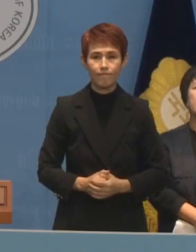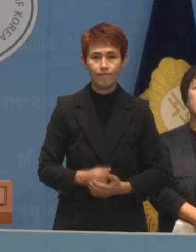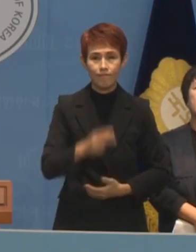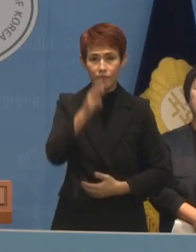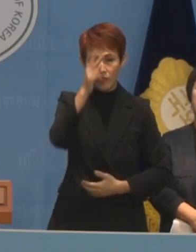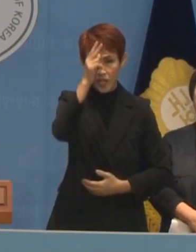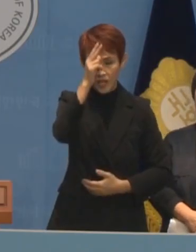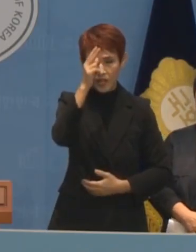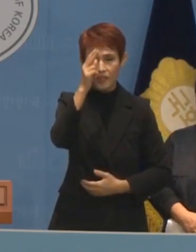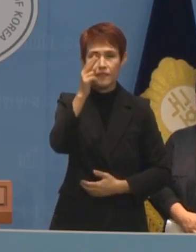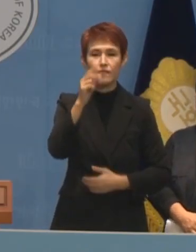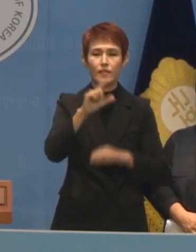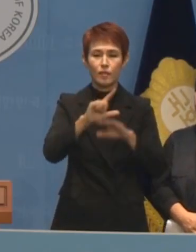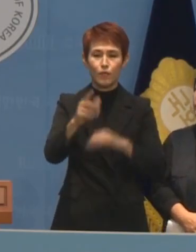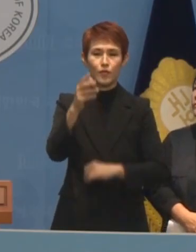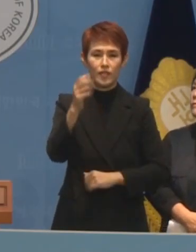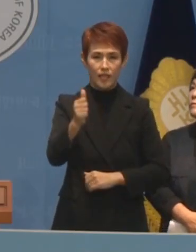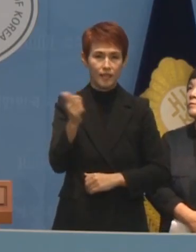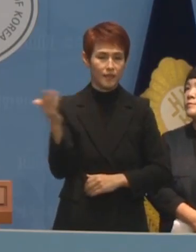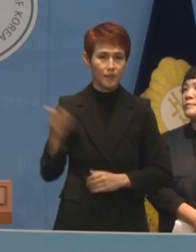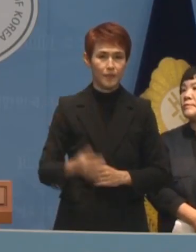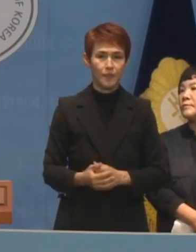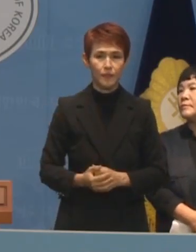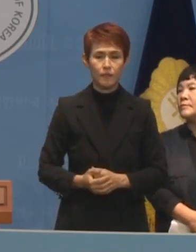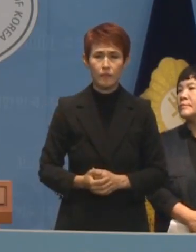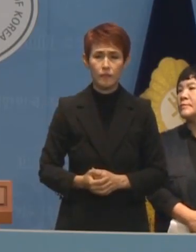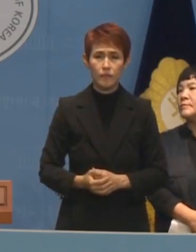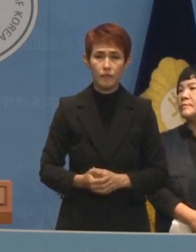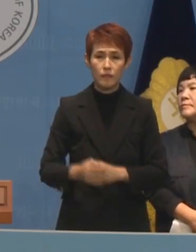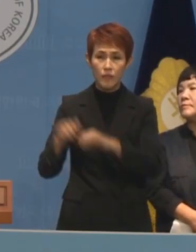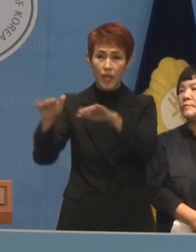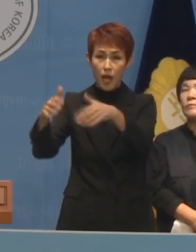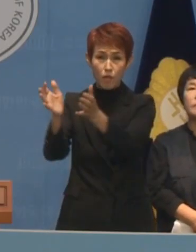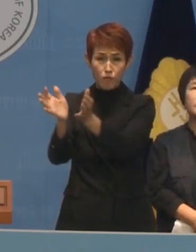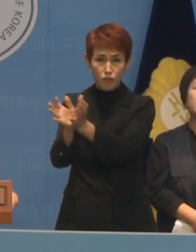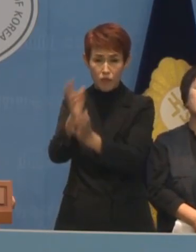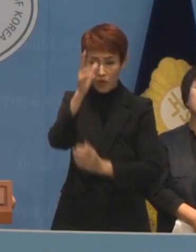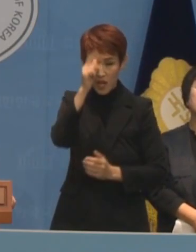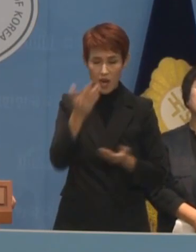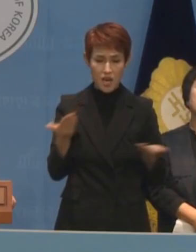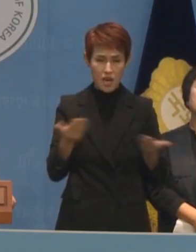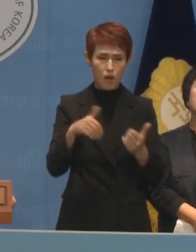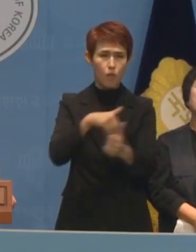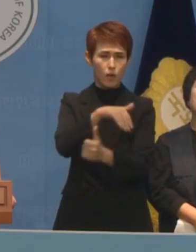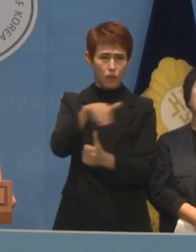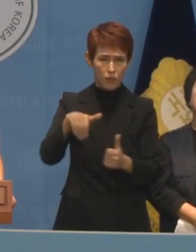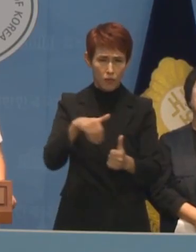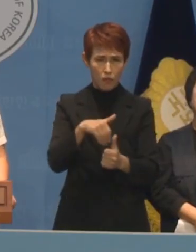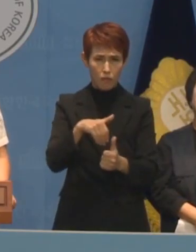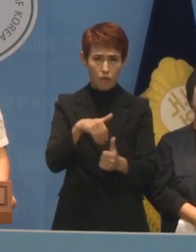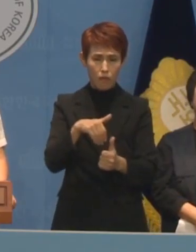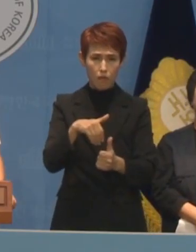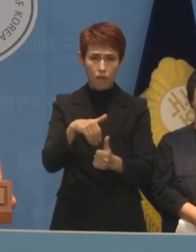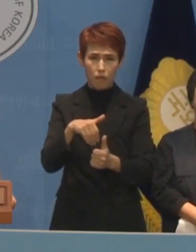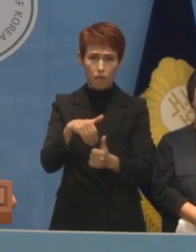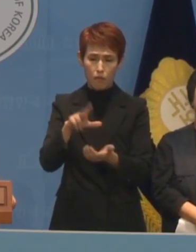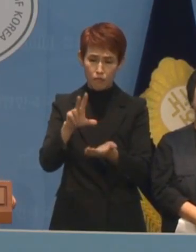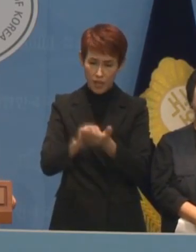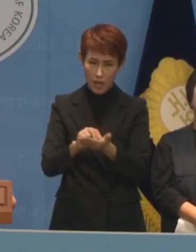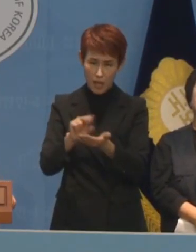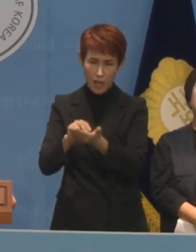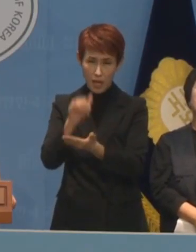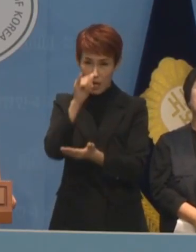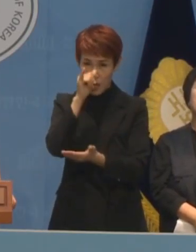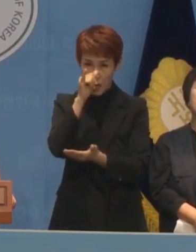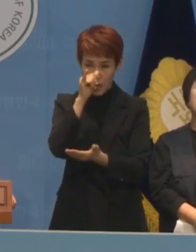해양수산부 청원경찰지부 지부장 최용호입니다. 지금까지 해양수산부 청원경찰의 근무 환경 및 불합리한 처우에 대한